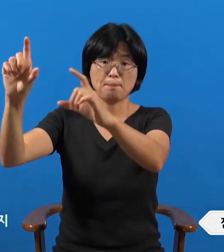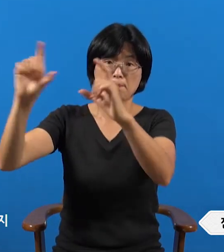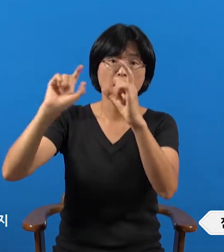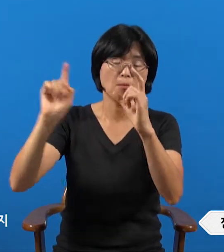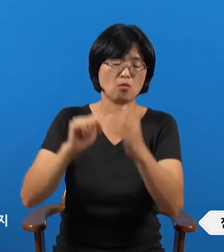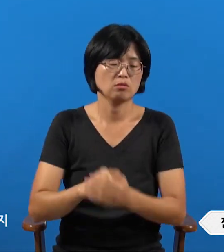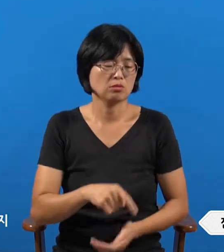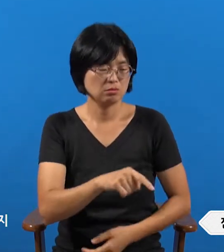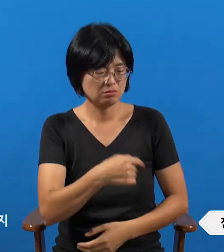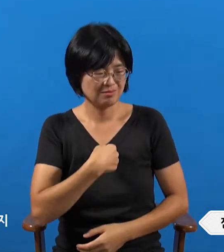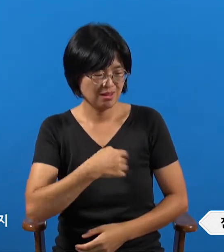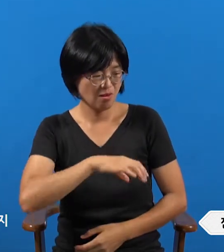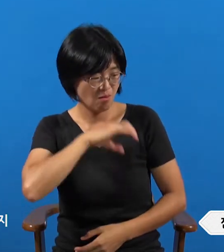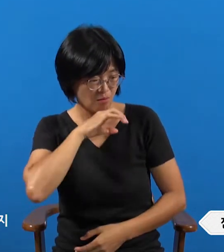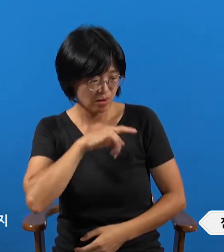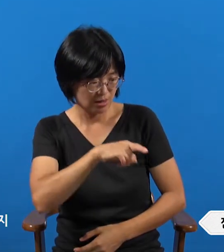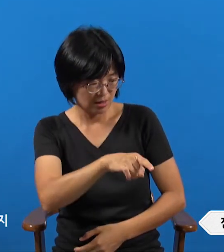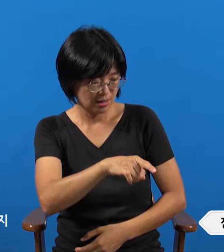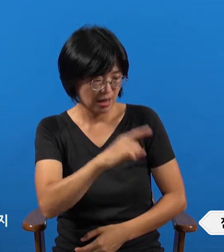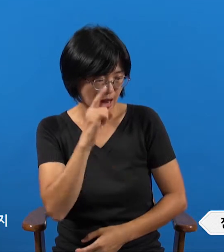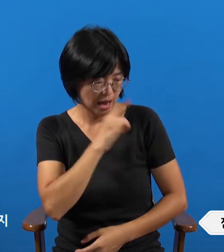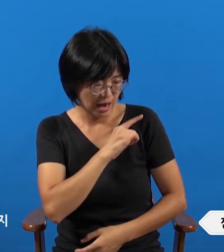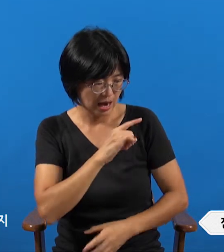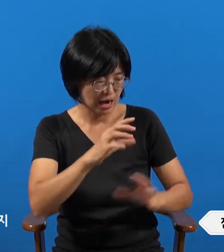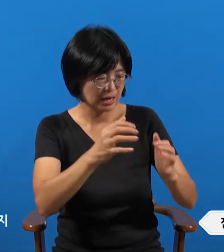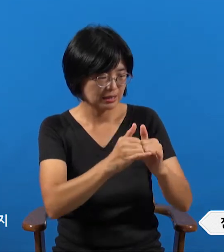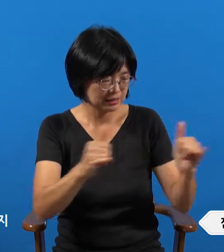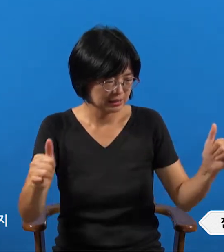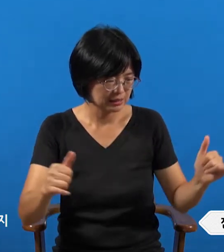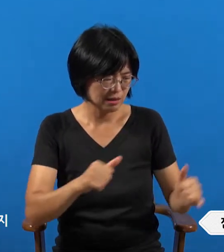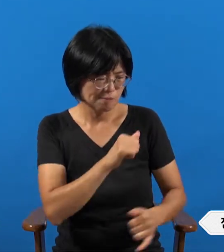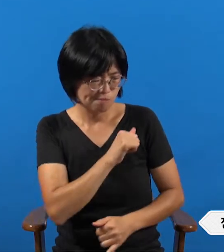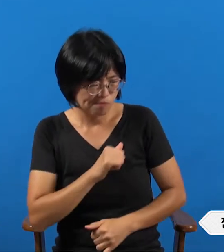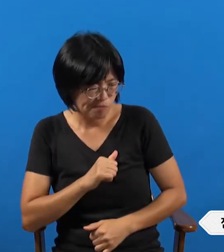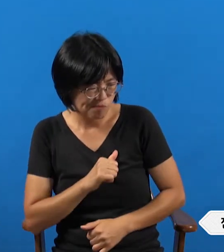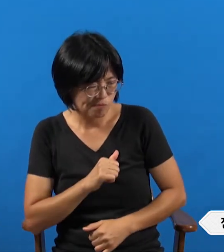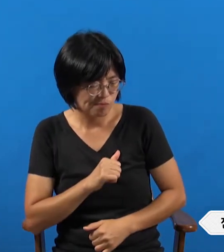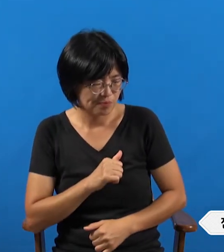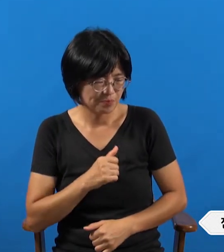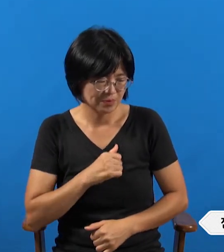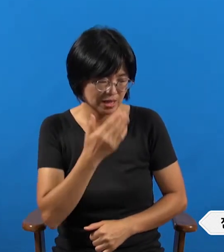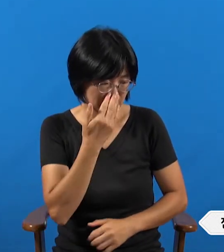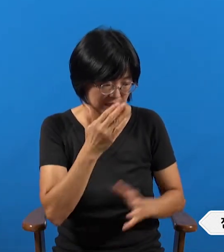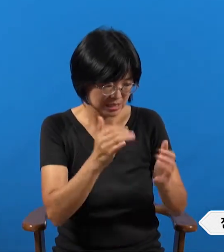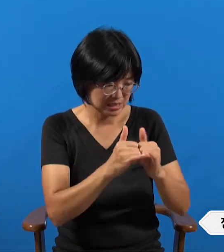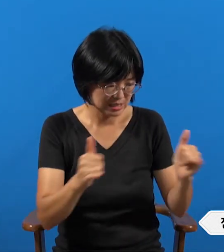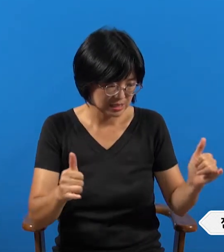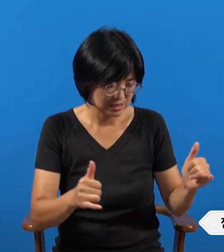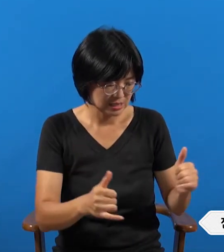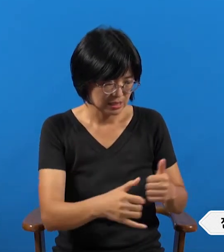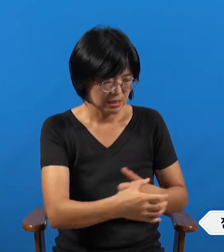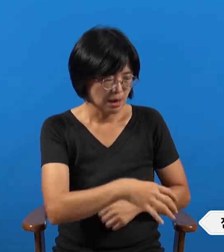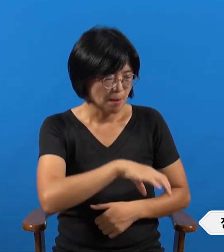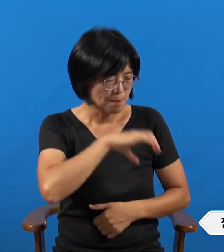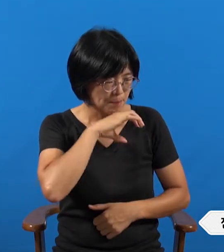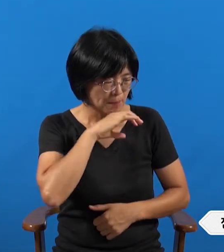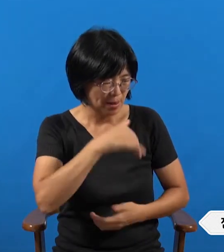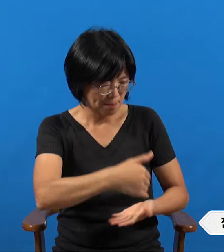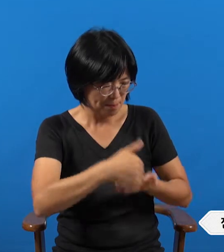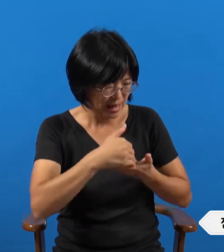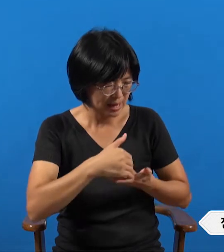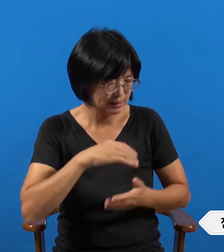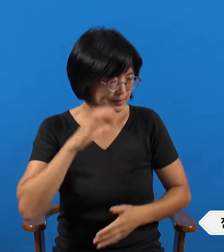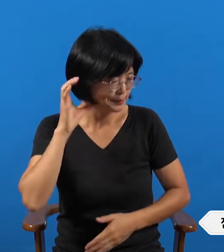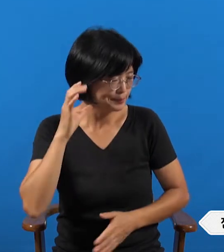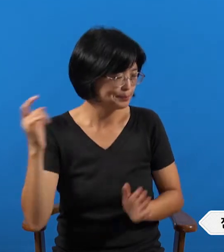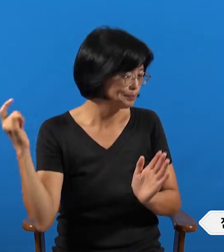이렇게 말씀하십니다. 나를 원망하는 이 악한 회중에게 내가 어느 때까지 참으랴. 이스라엘 자손이 나를 향하여 원망하는 바